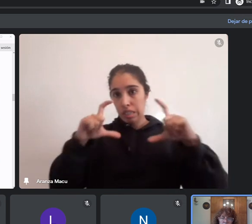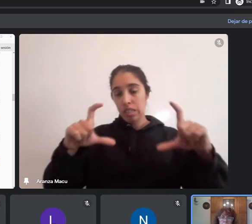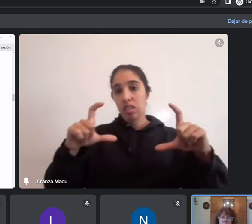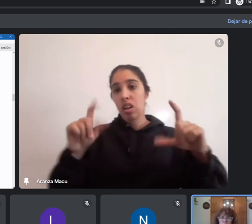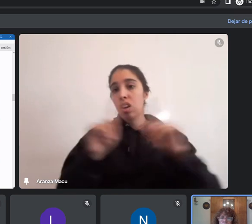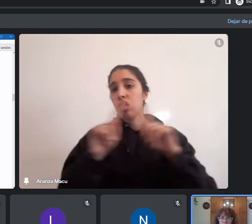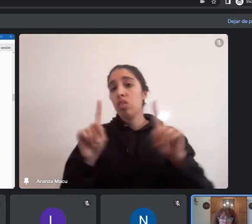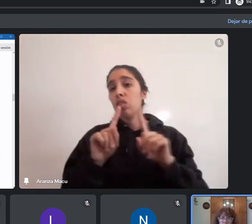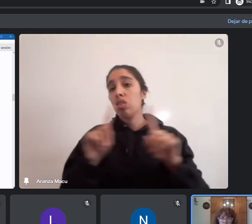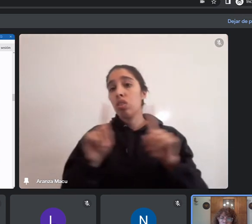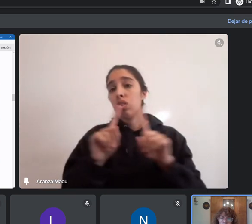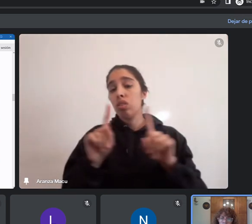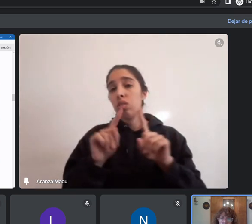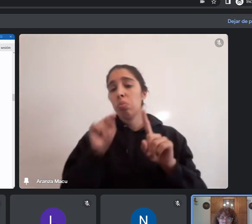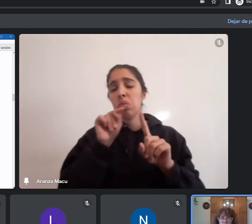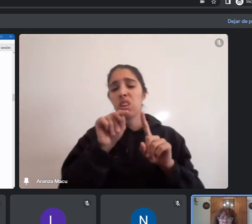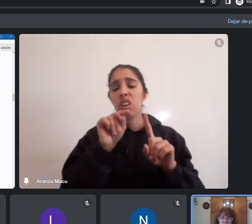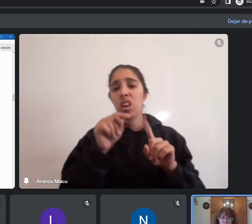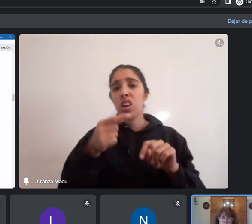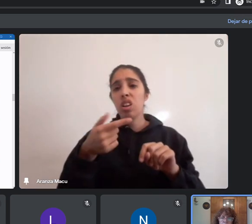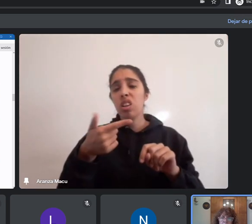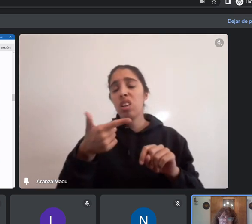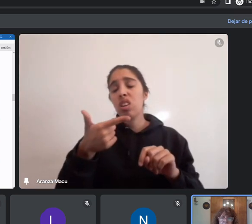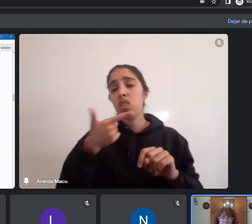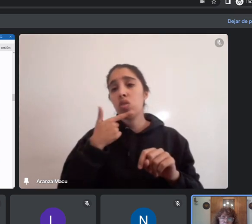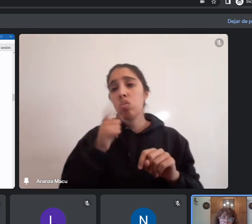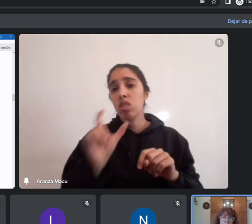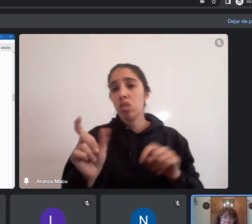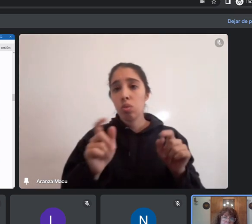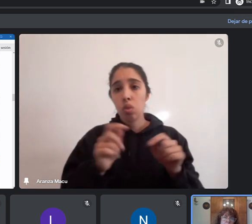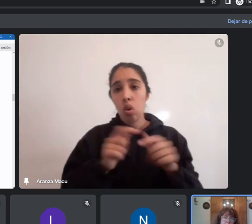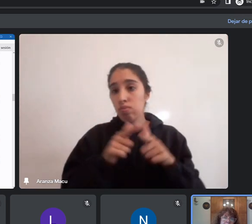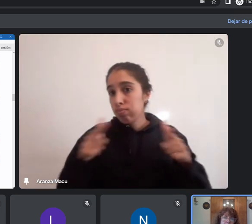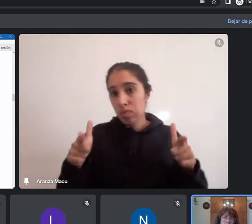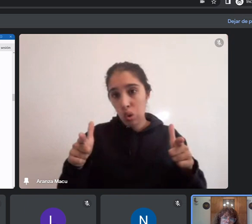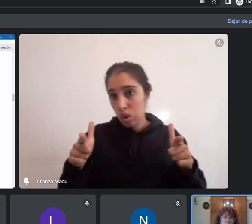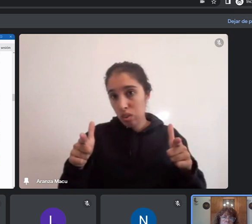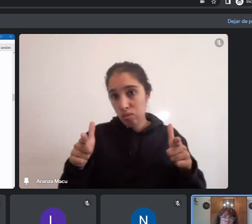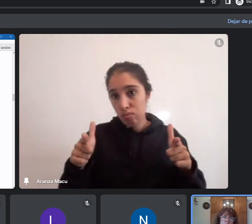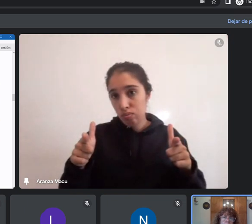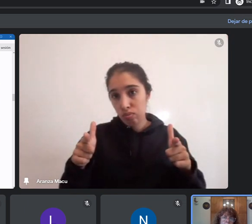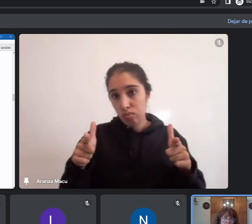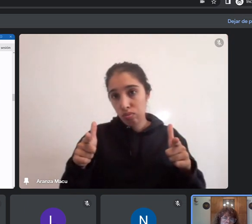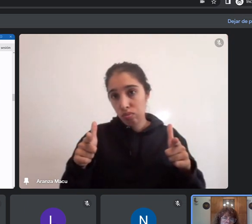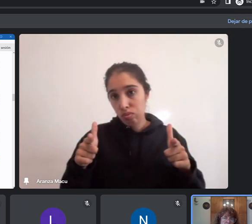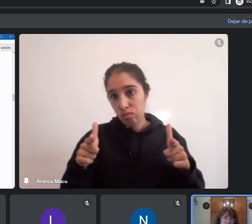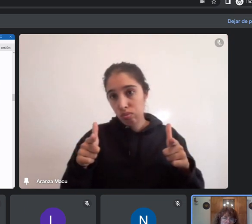un sustantivo. Entonces, yo solamente encierro al sustantivo con sus premodificadores.